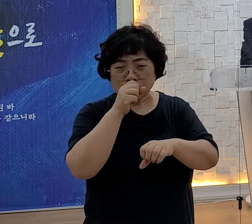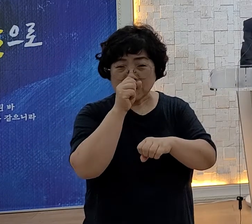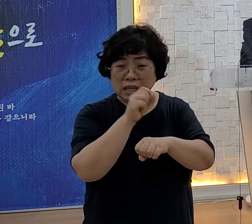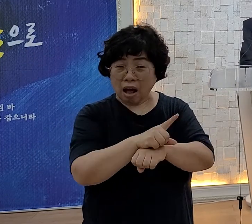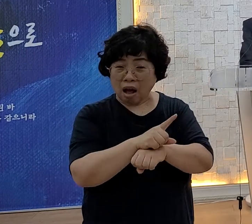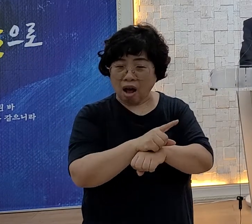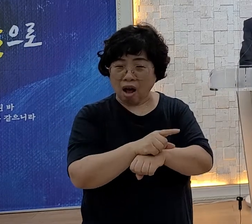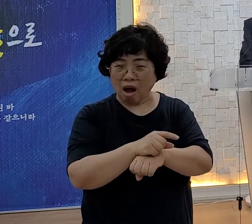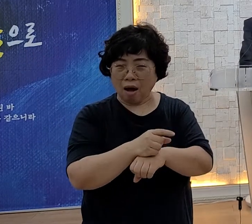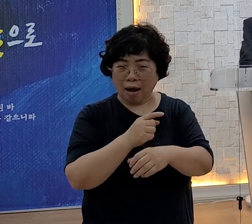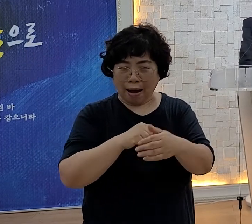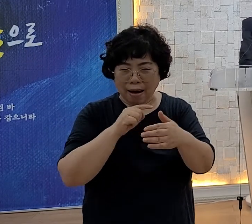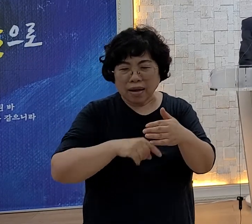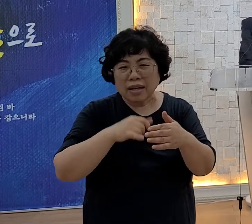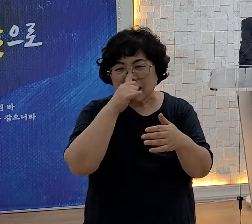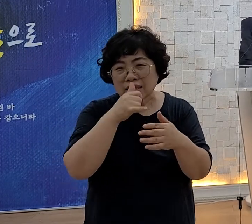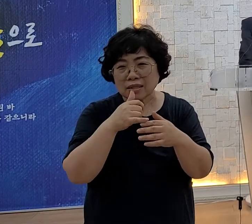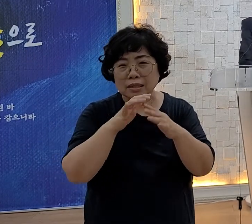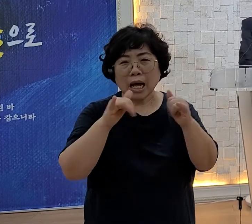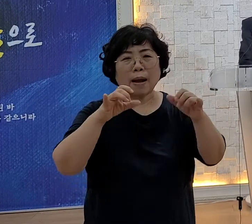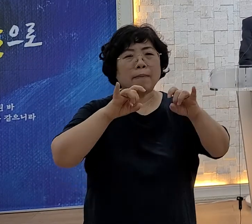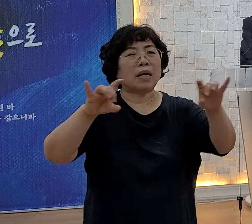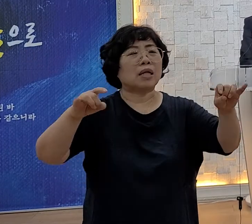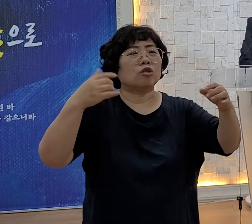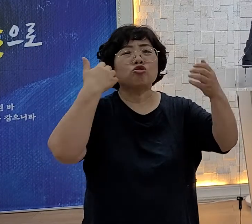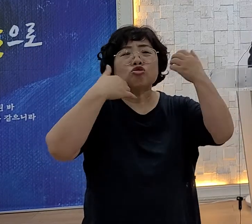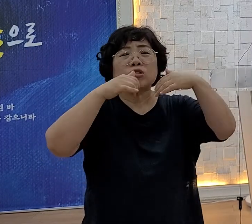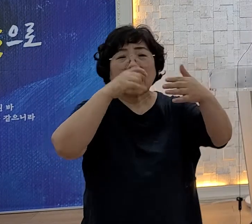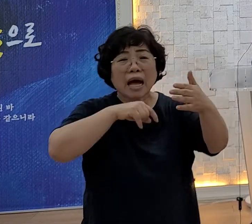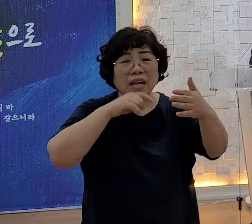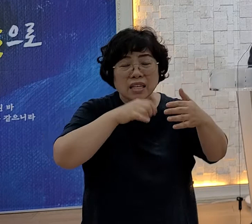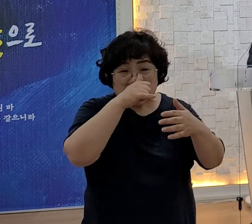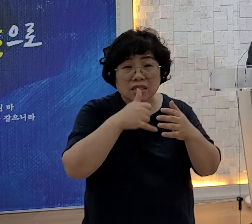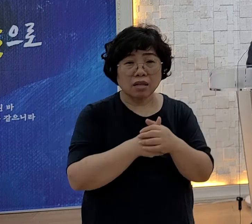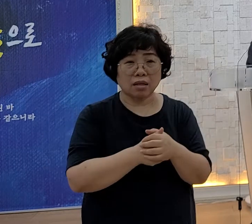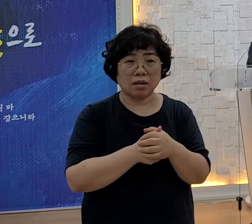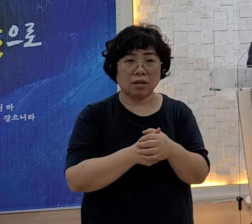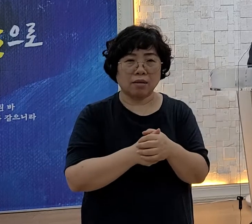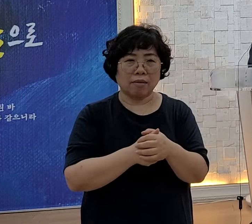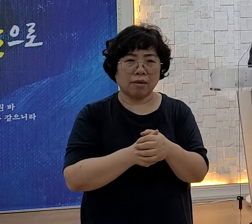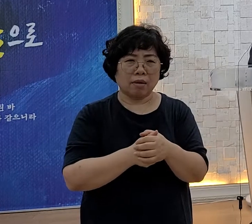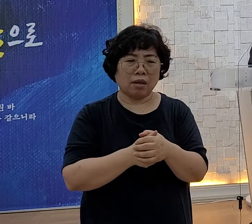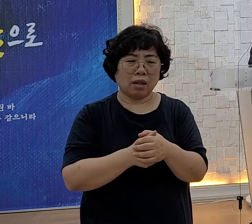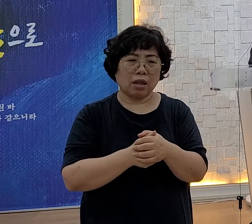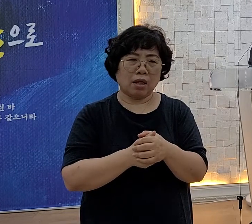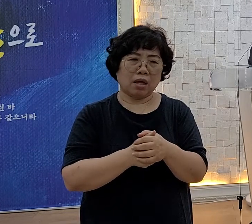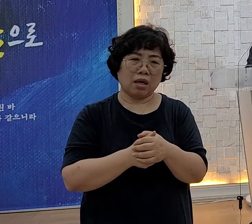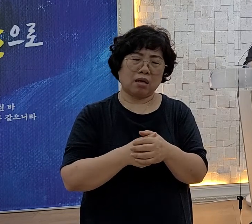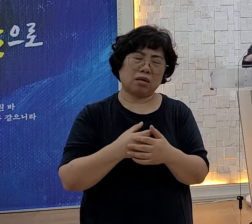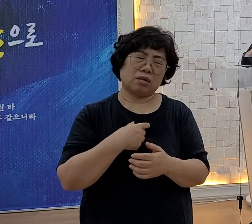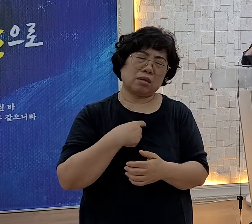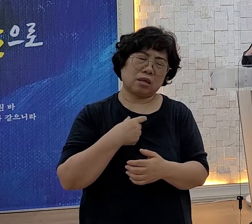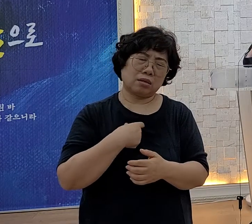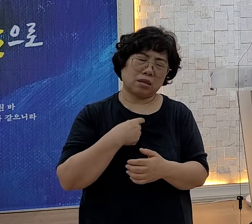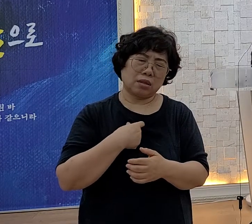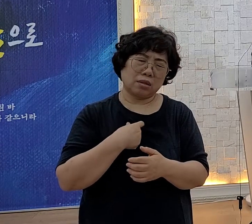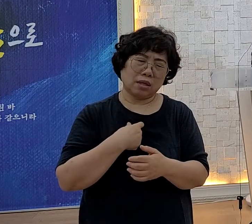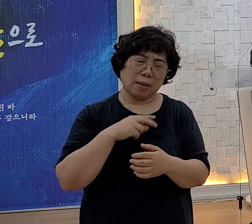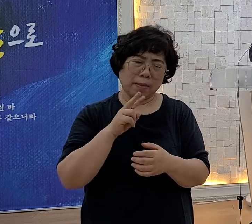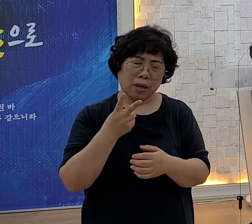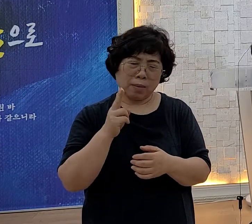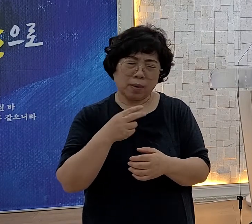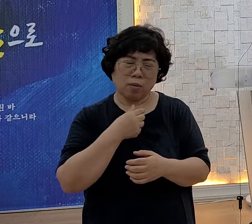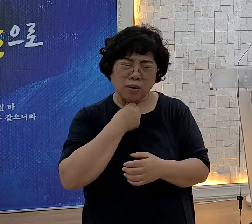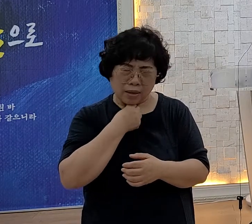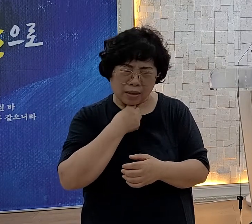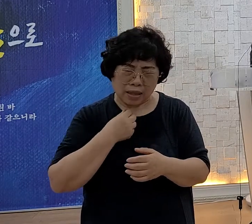나 이제 다음부터 안 그래야지. 수천 번 스스로 다짐을 합니다만은 또 지나고 나면 그 문제가